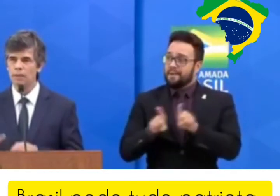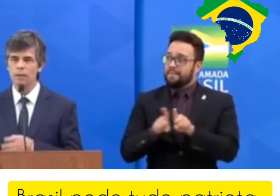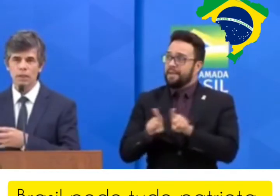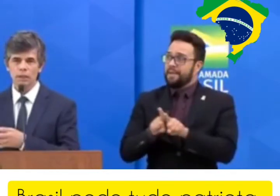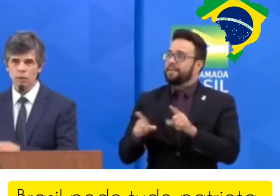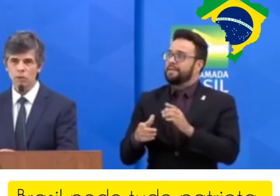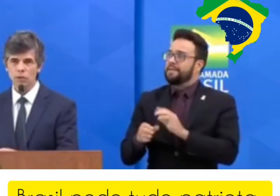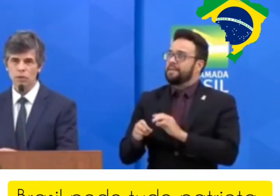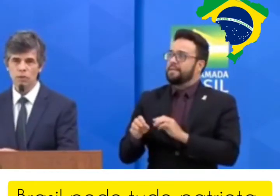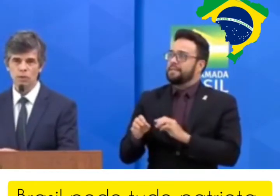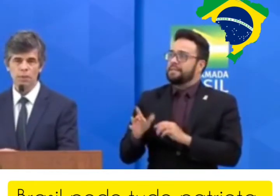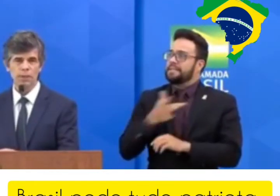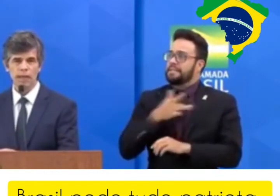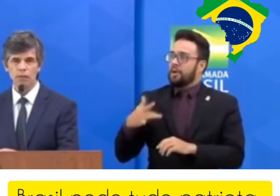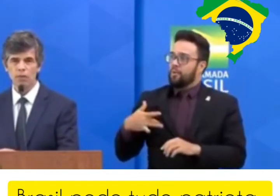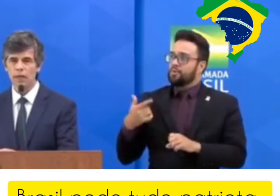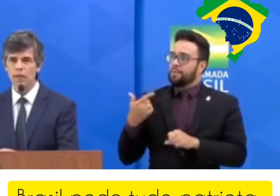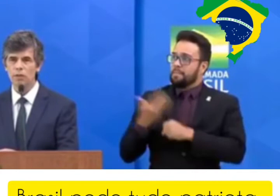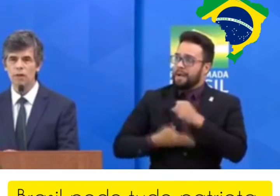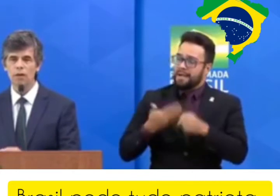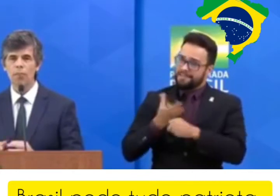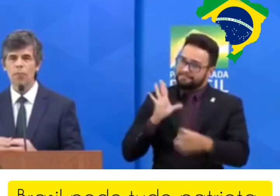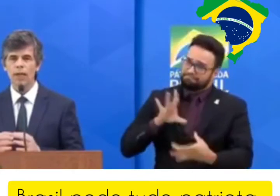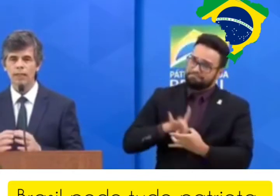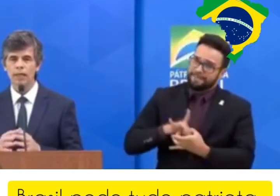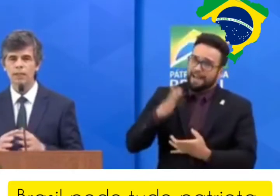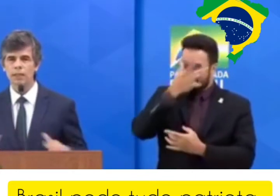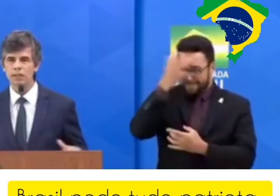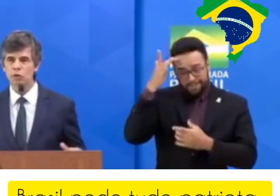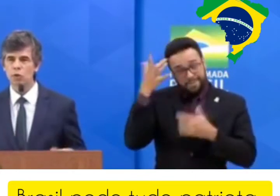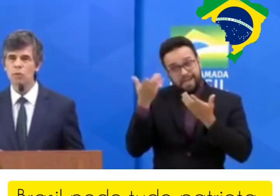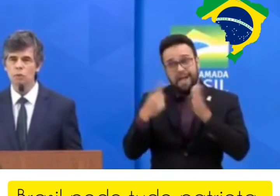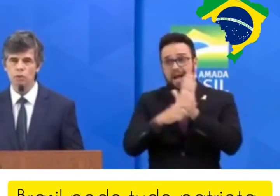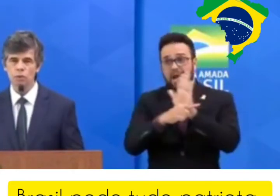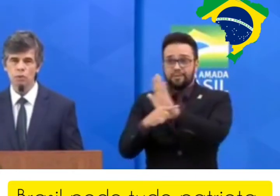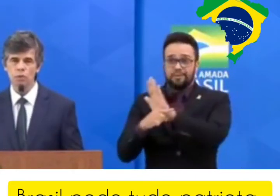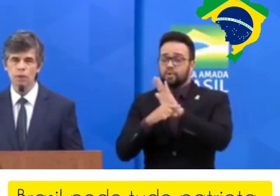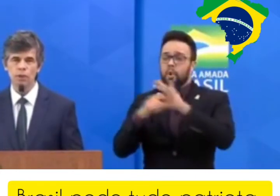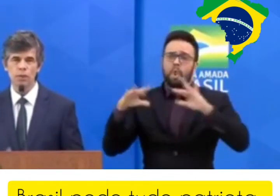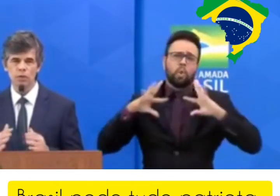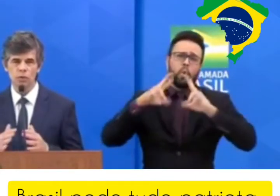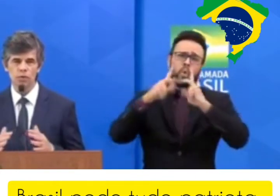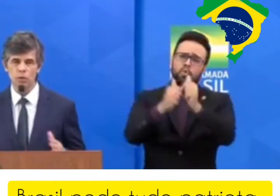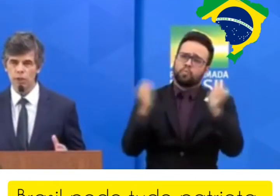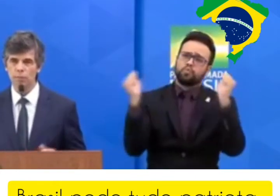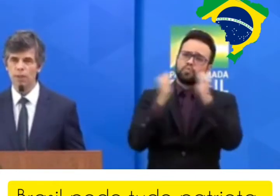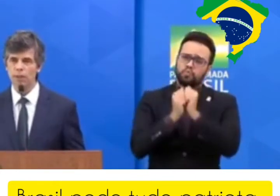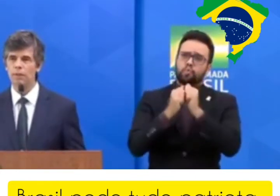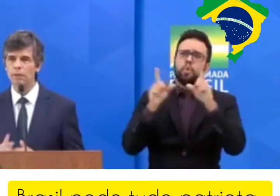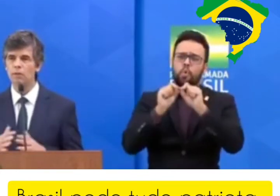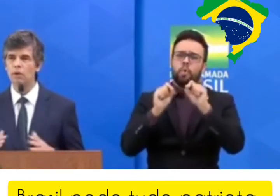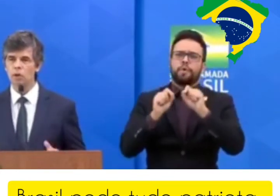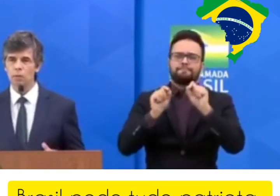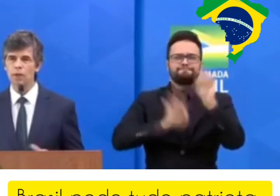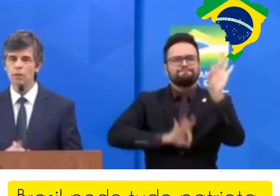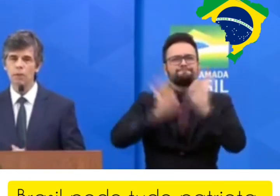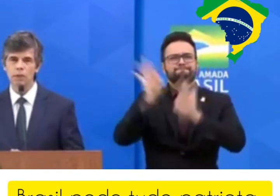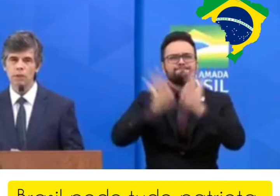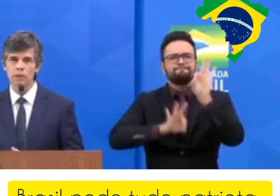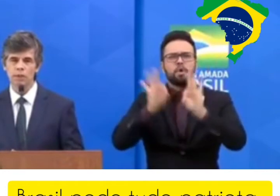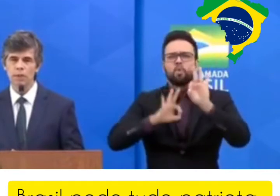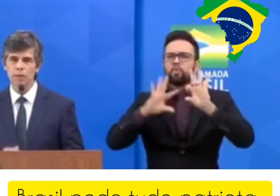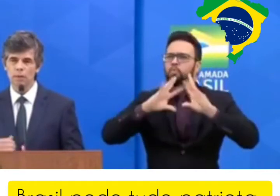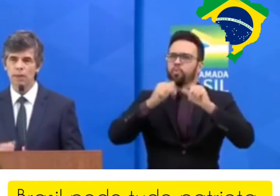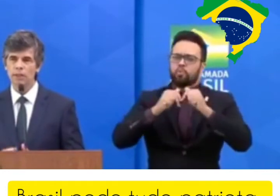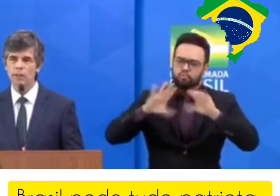faz parte, pessoas do empresariado que querem ajudar. A ideia é a gente trazer todo mundo junto, num grande guarda-chuva, num grande planejamento, num